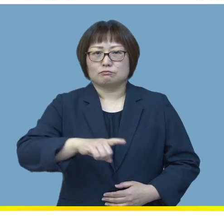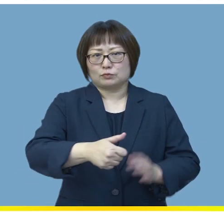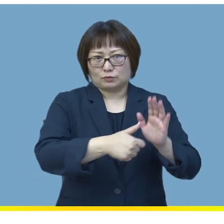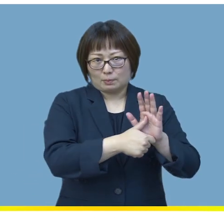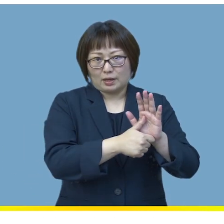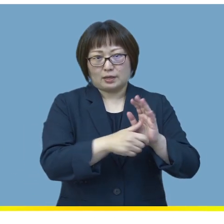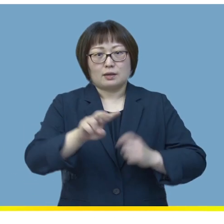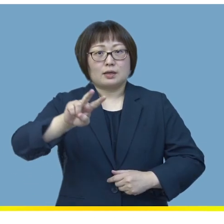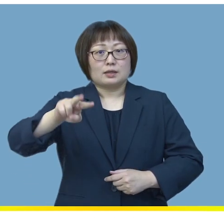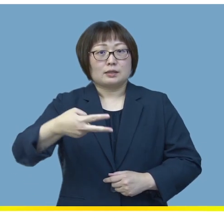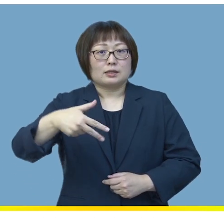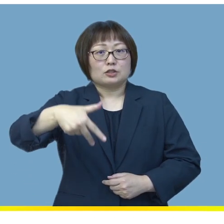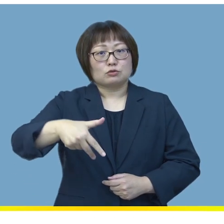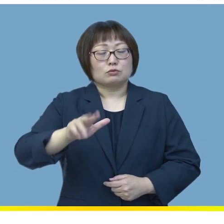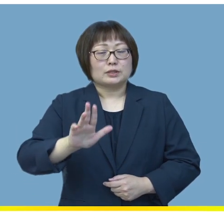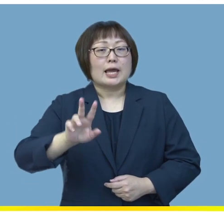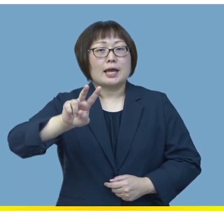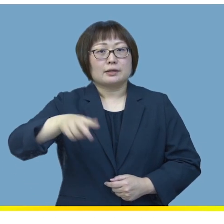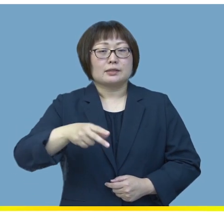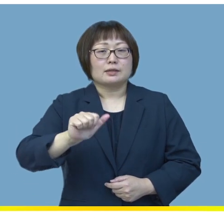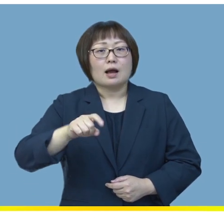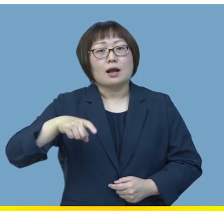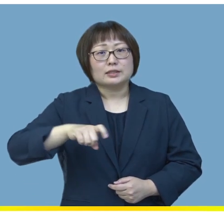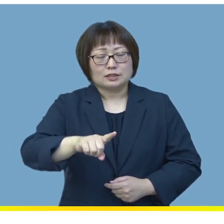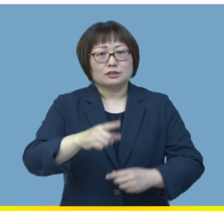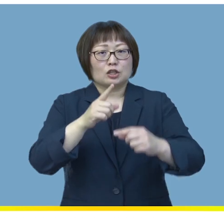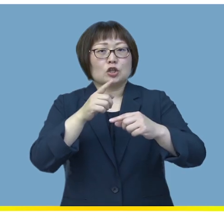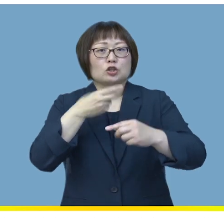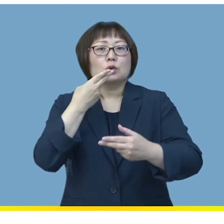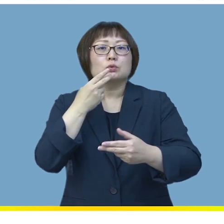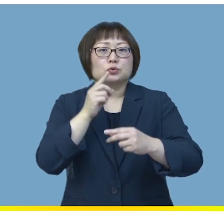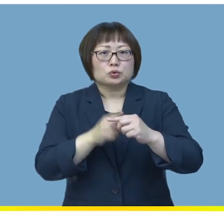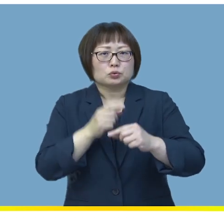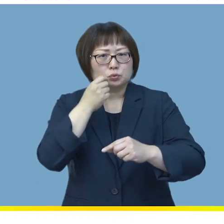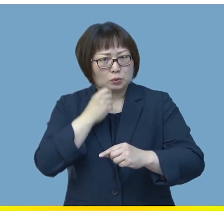スペリア菌食中毒にご注意ください